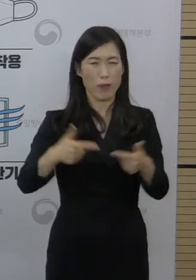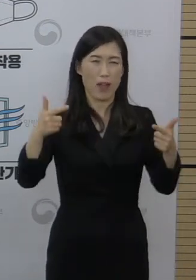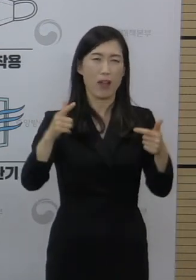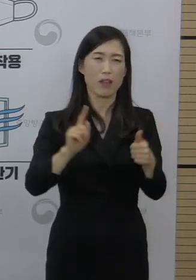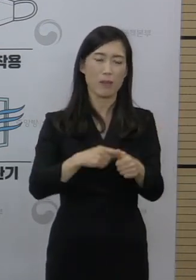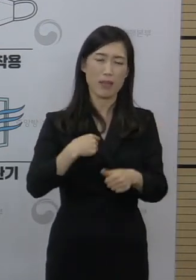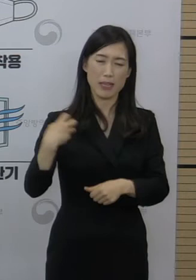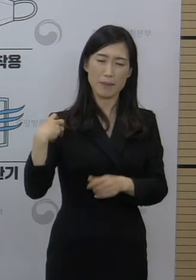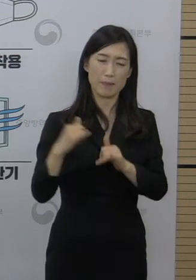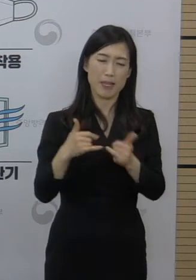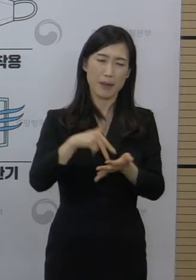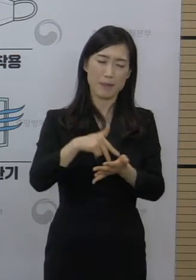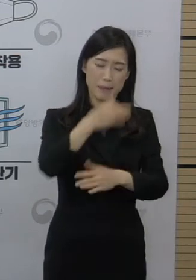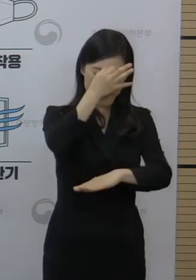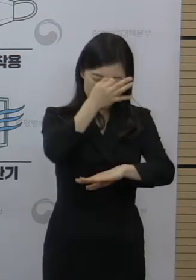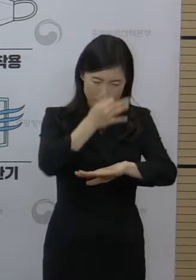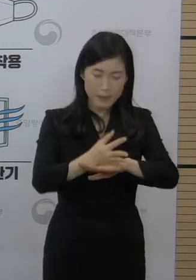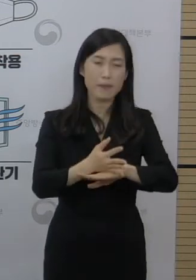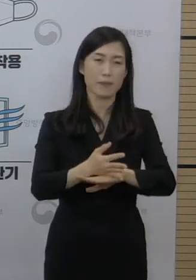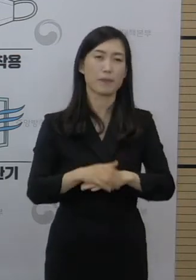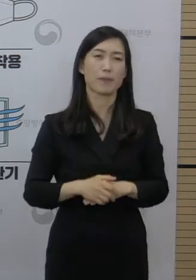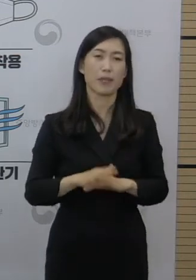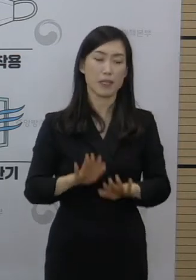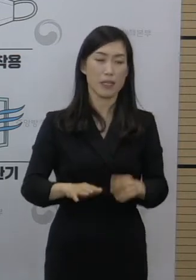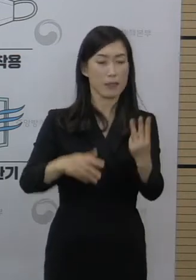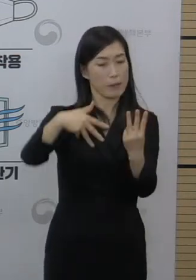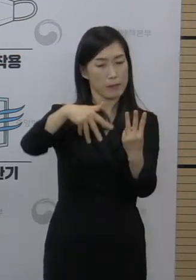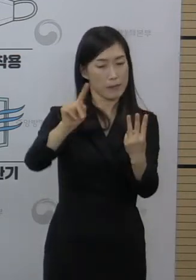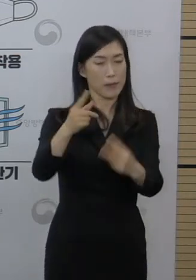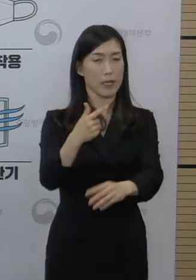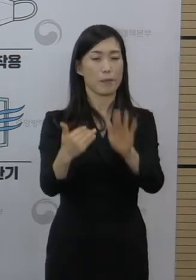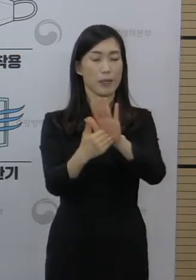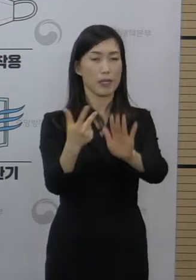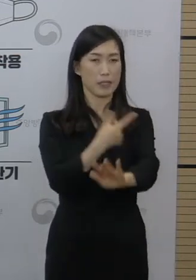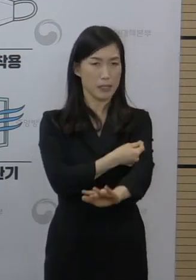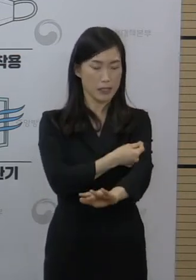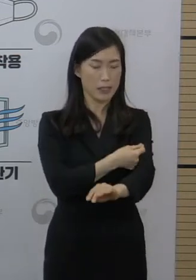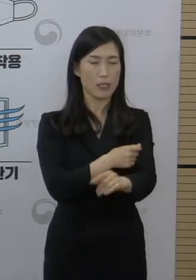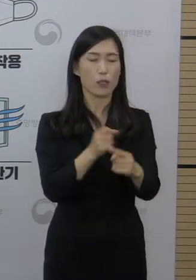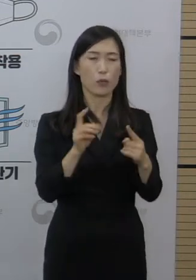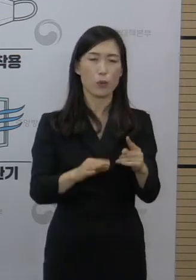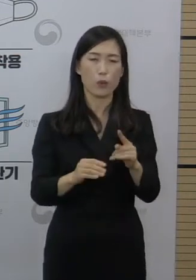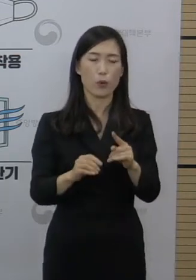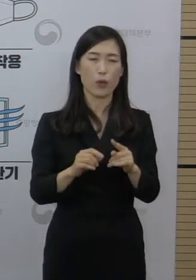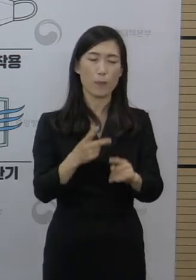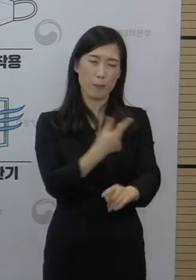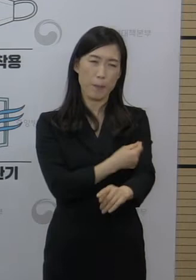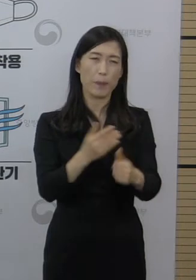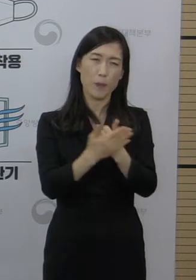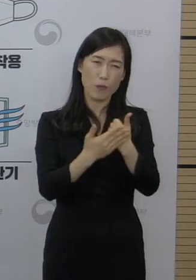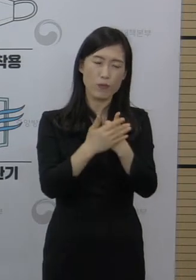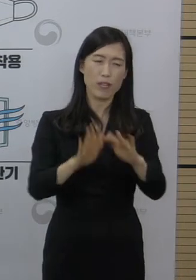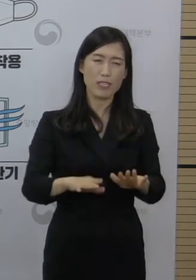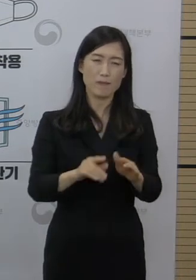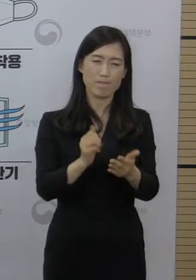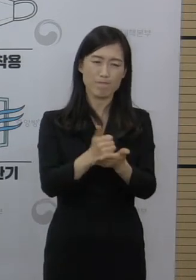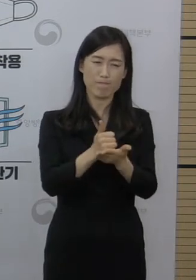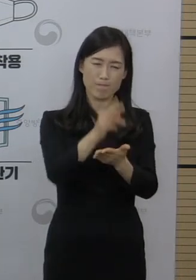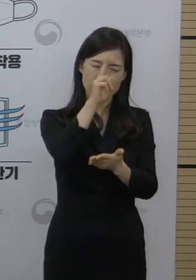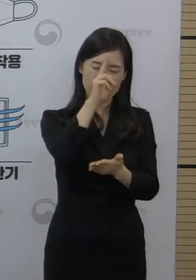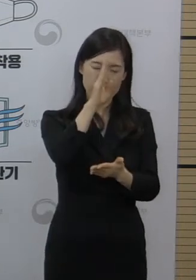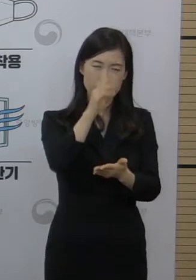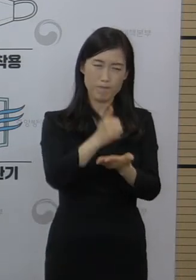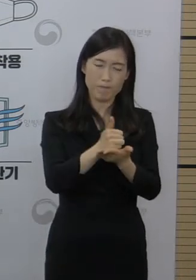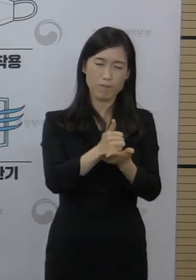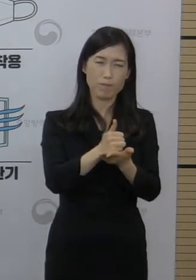송구한 마음입니다 3차 접종 과오 미끄러운 변이 유행으로 중 중하 유리 낮아졌지만 고령층